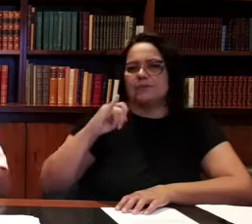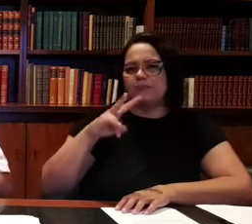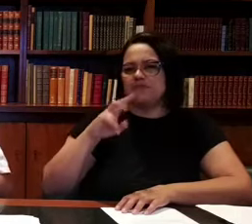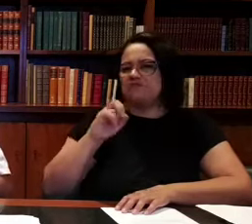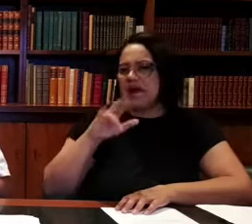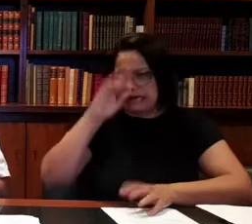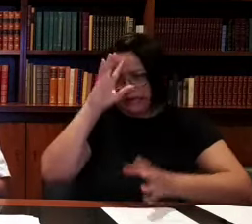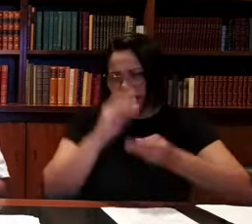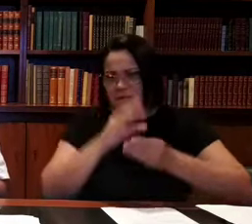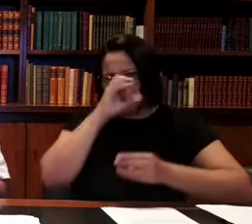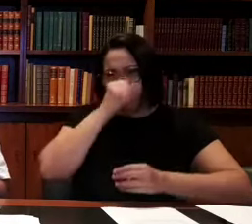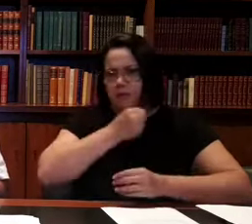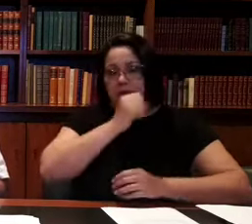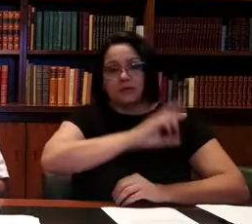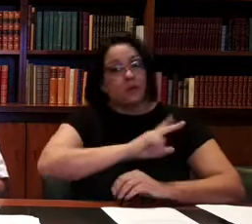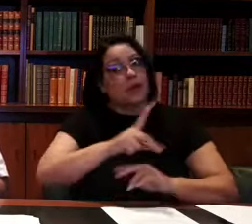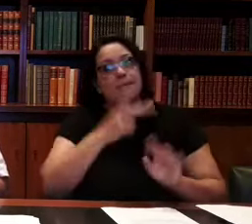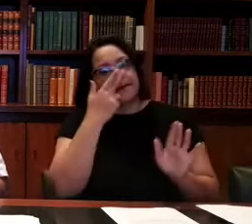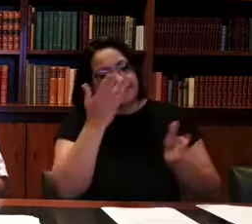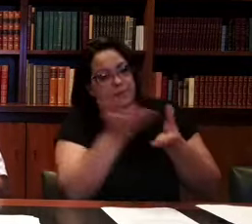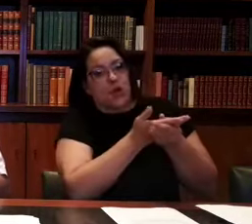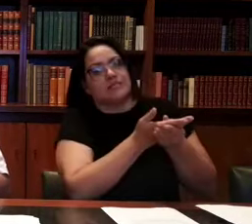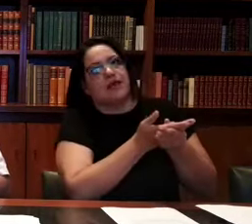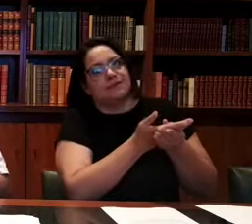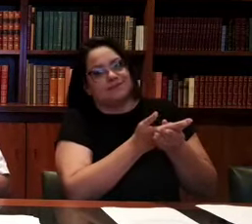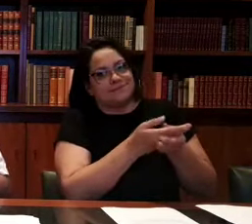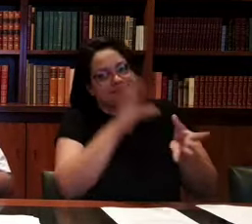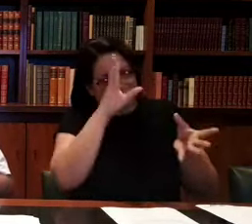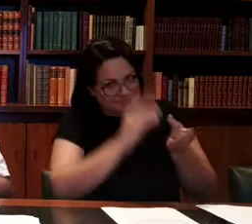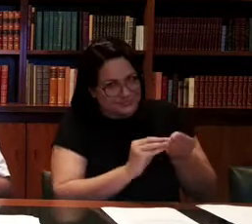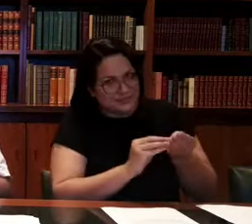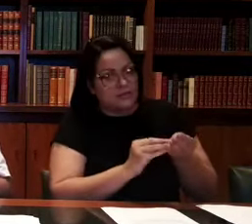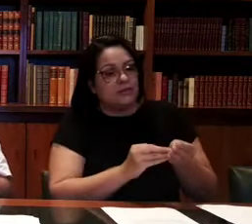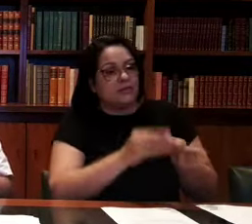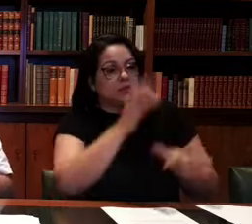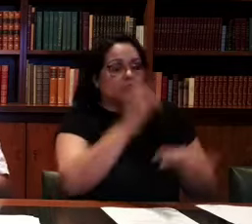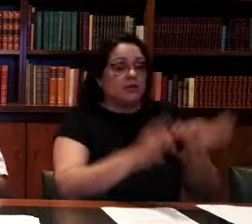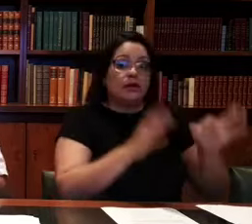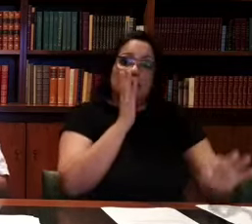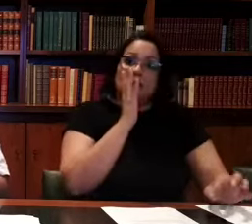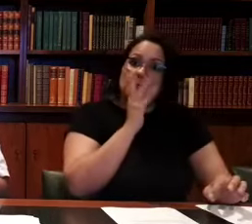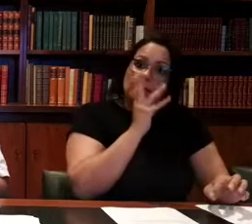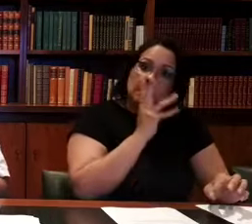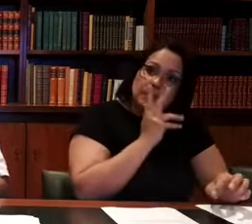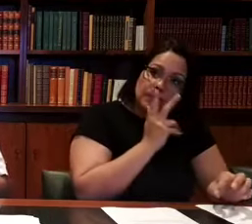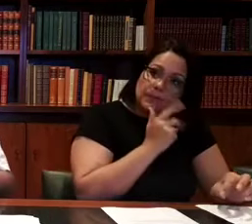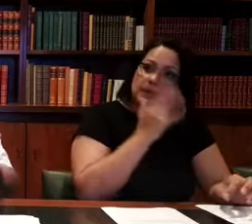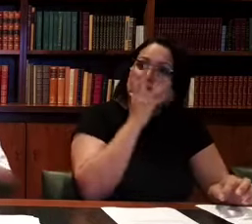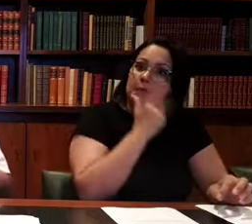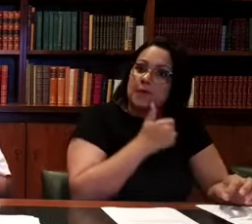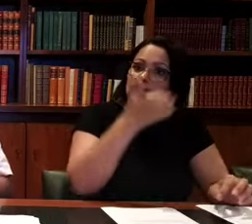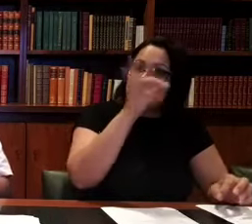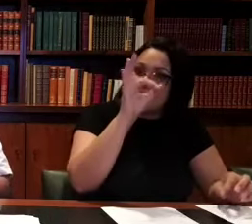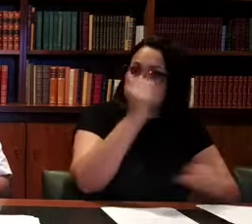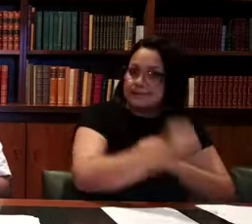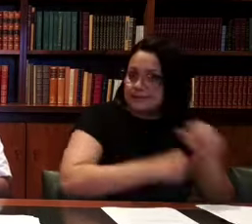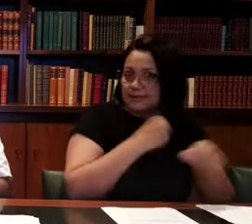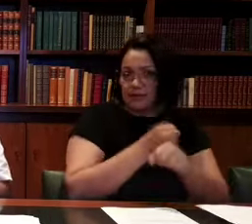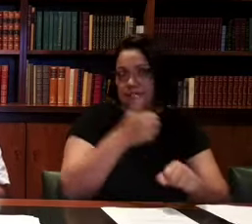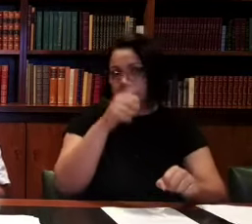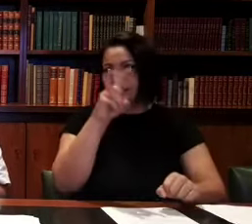E por ver a justiça do Brasil a justiça que demora muito mais Justiça as pessoas ficam aí 10 15 20 anos com o